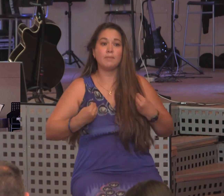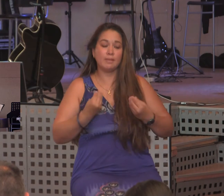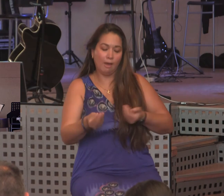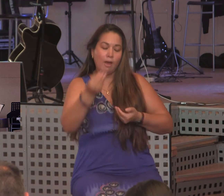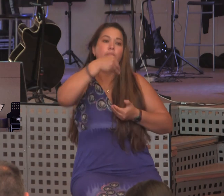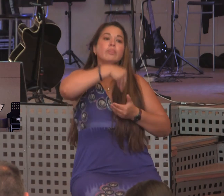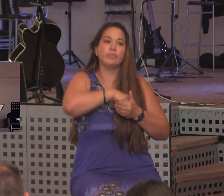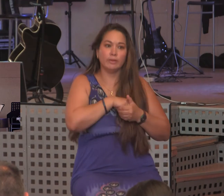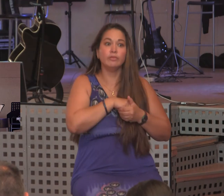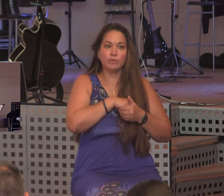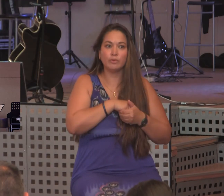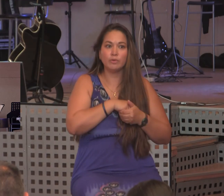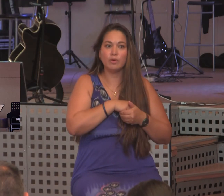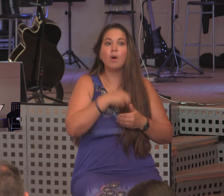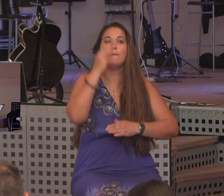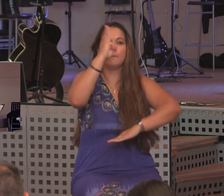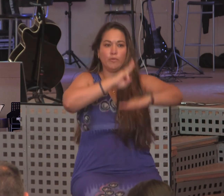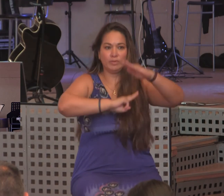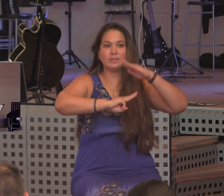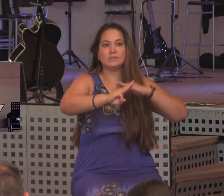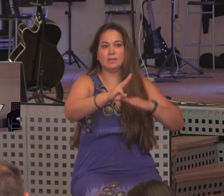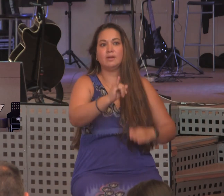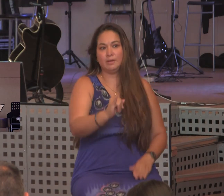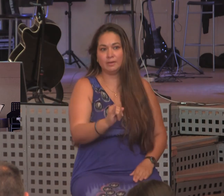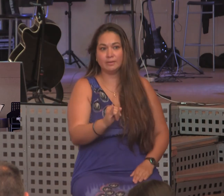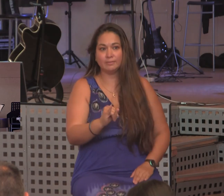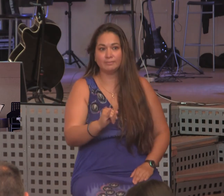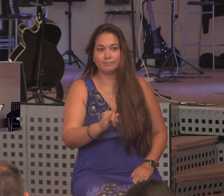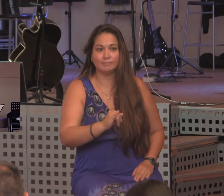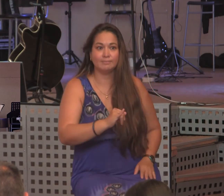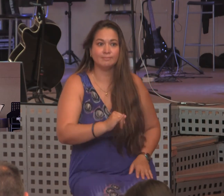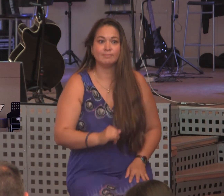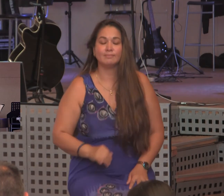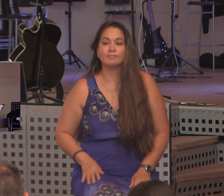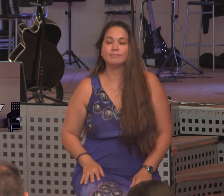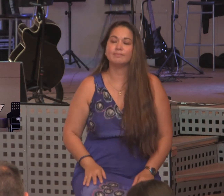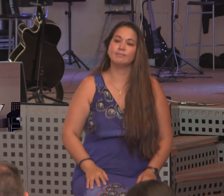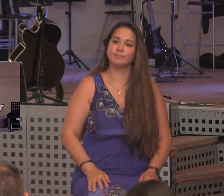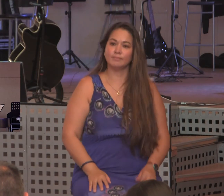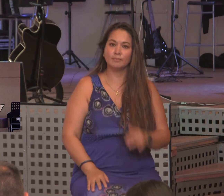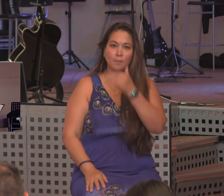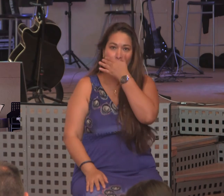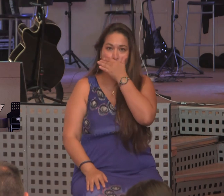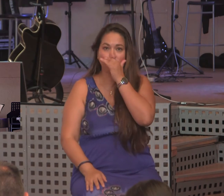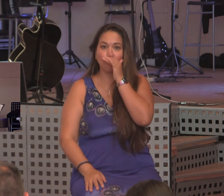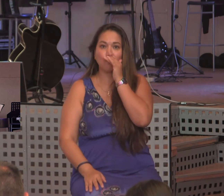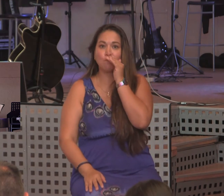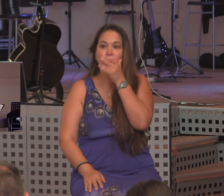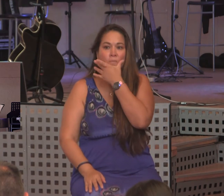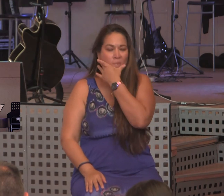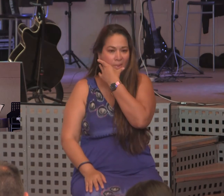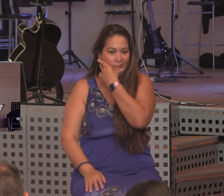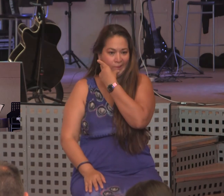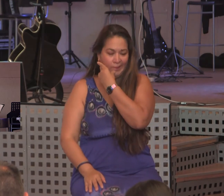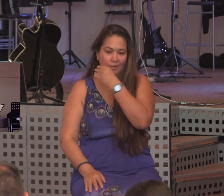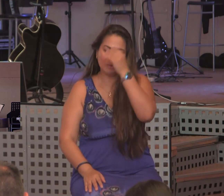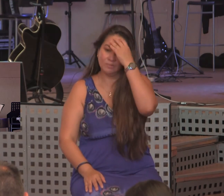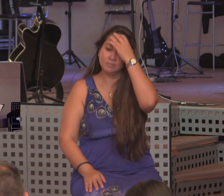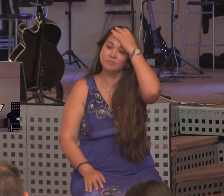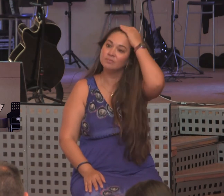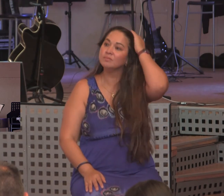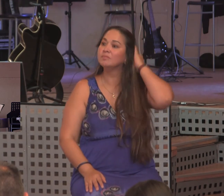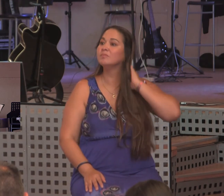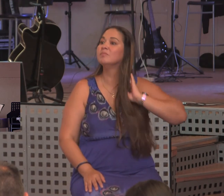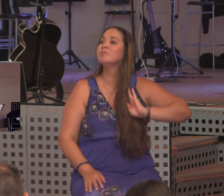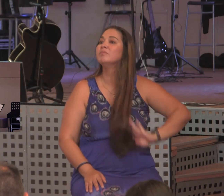no nos podría pedir que profeticemos. Llevamos dentro, incluido, equipado